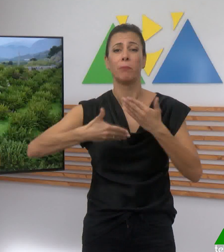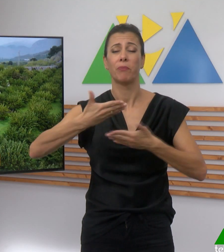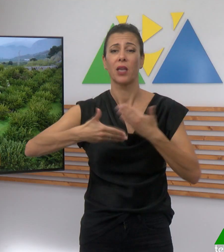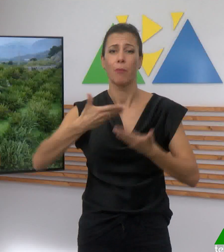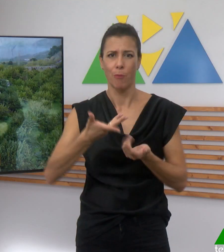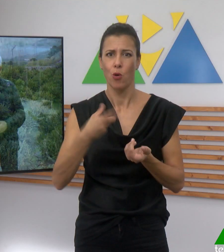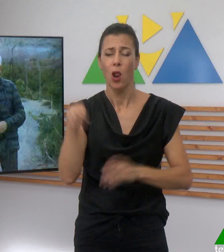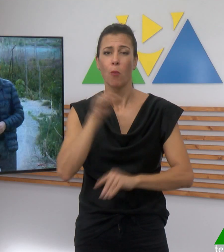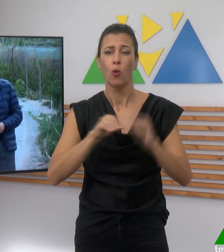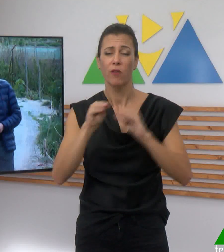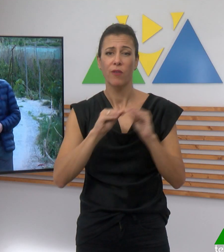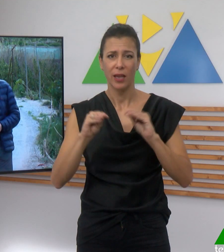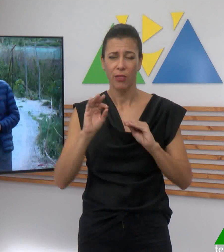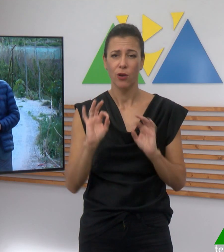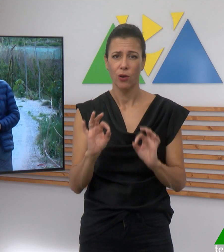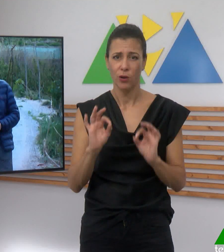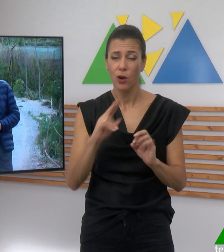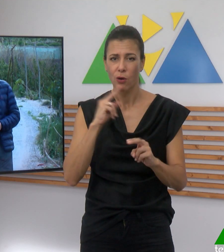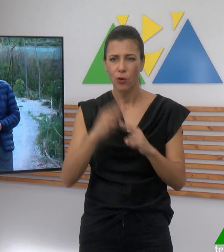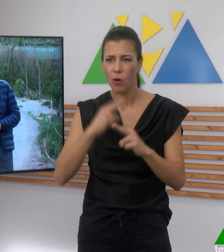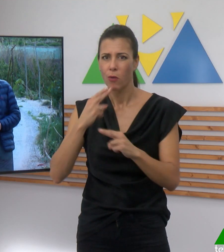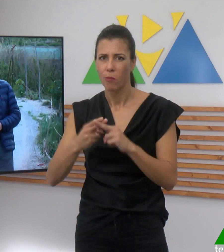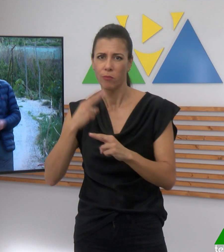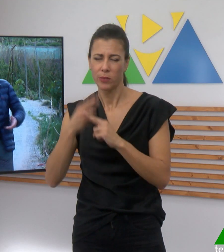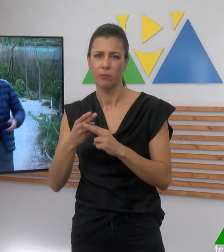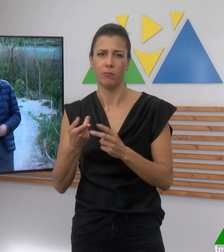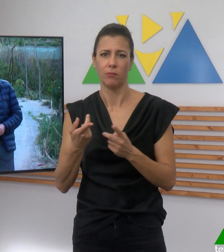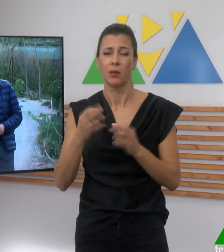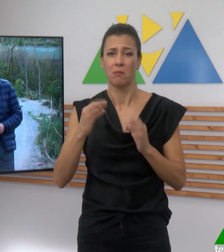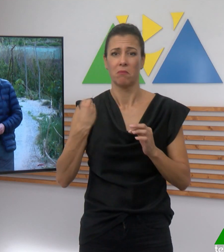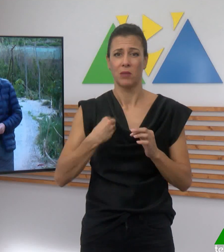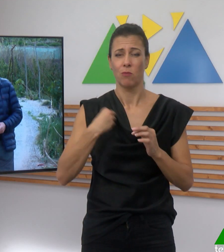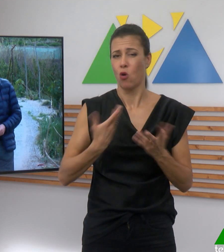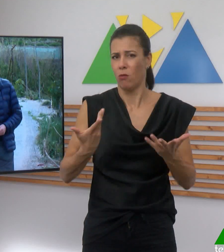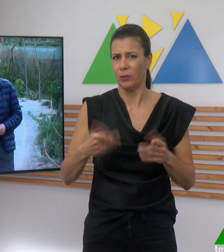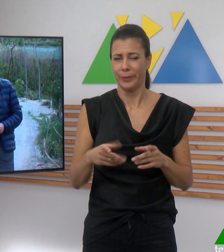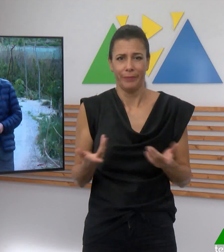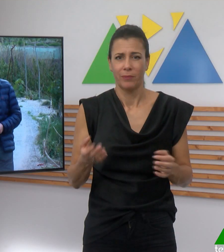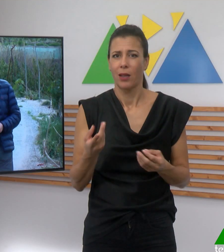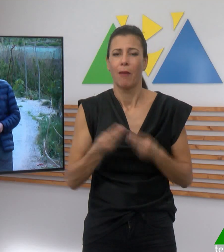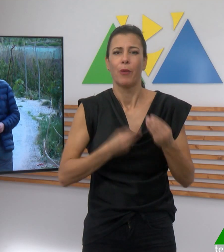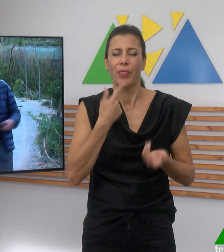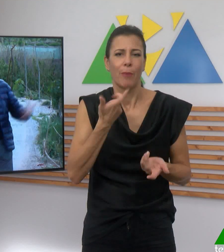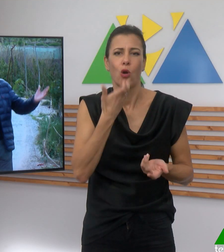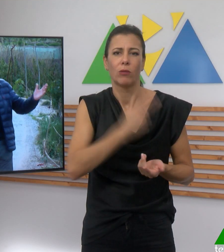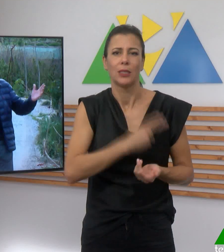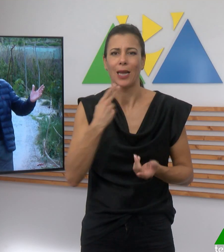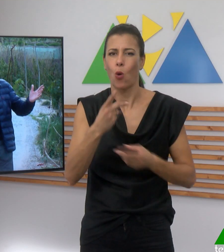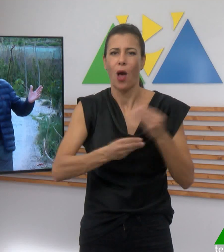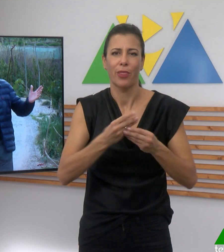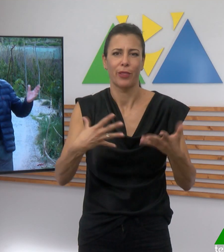modificaciones de los de los nombres pues fueron los cristianos le decían de todo a estas cosas y terminó siendo en el siglo